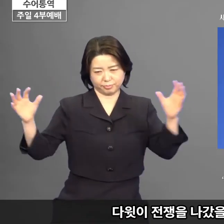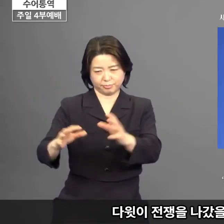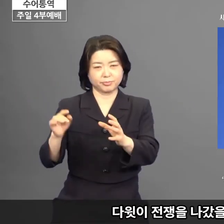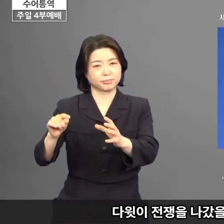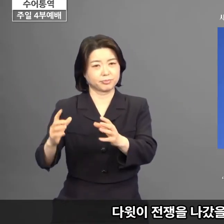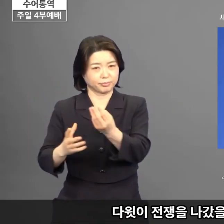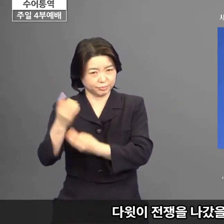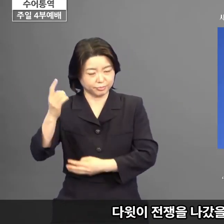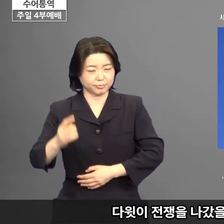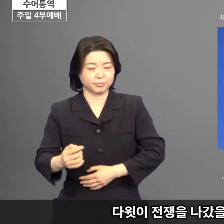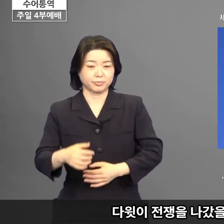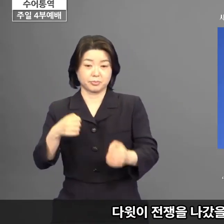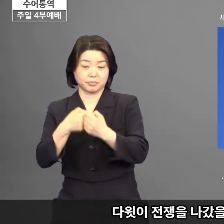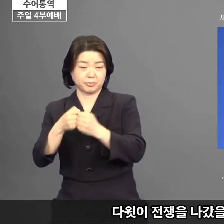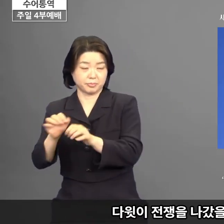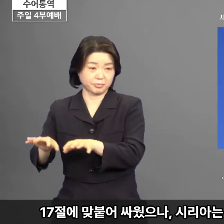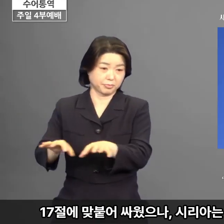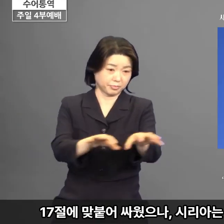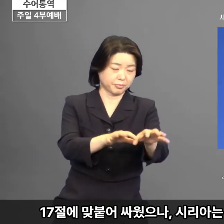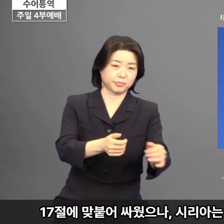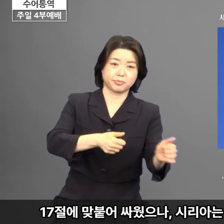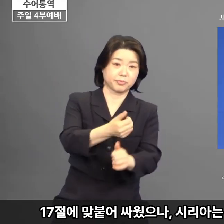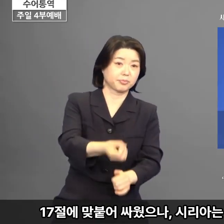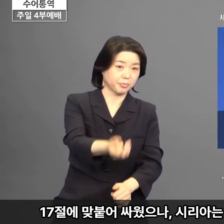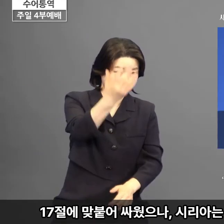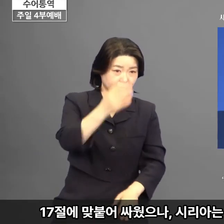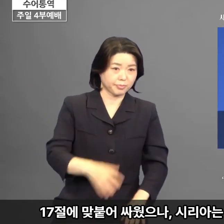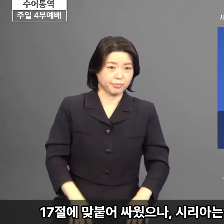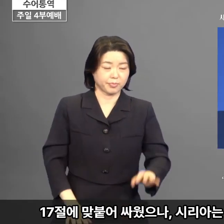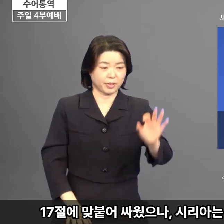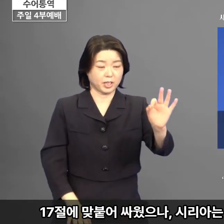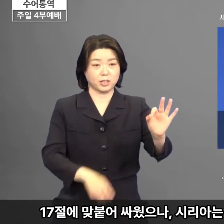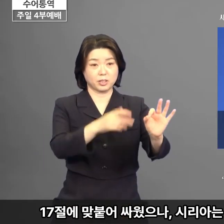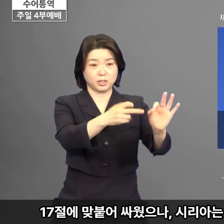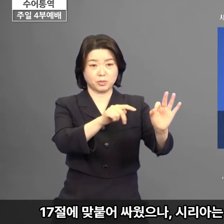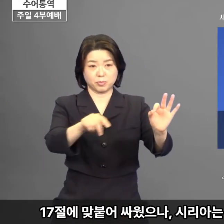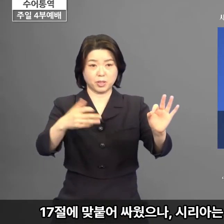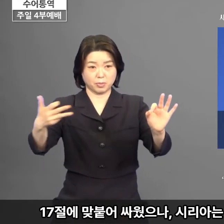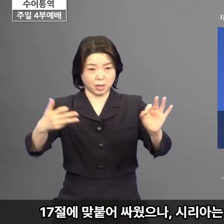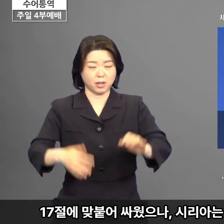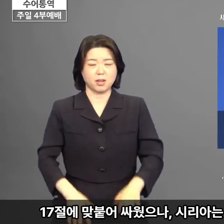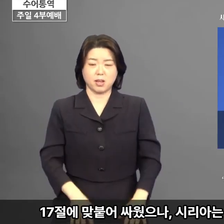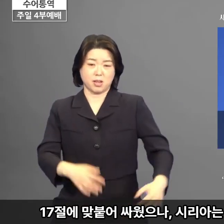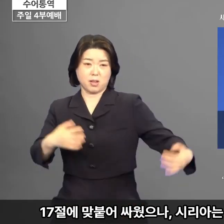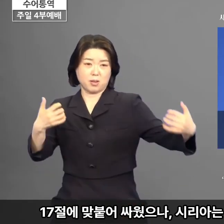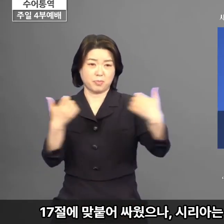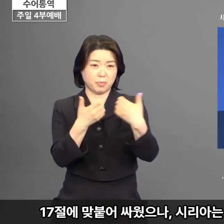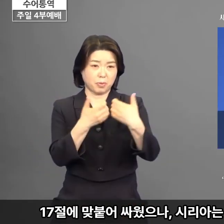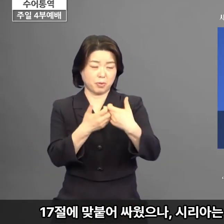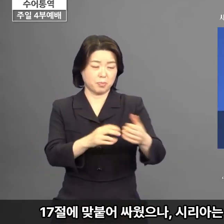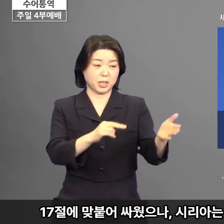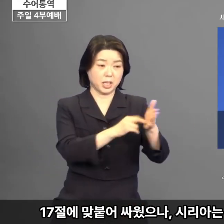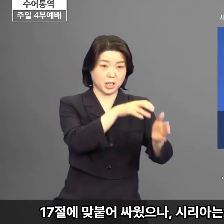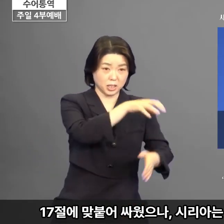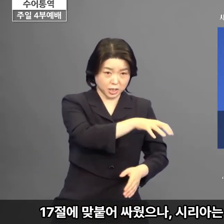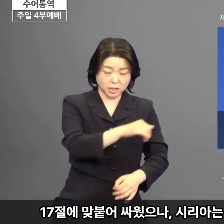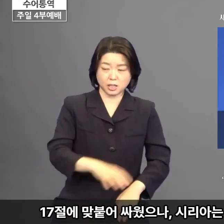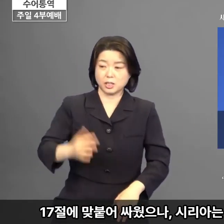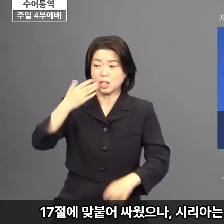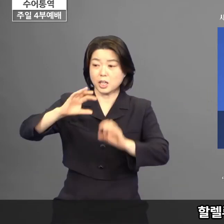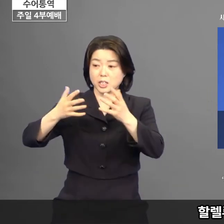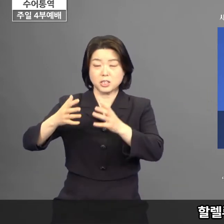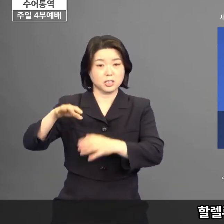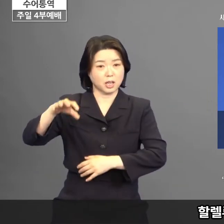다윗이 전쟁을 나갔을 때 이기게 하십니다. 17절에 맞붙어 싸웠으나 시리아는 이스라엘 앞에서